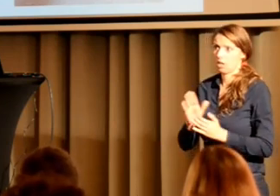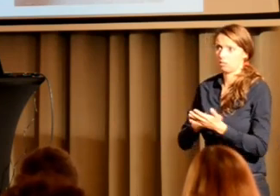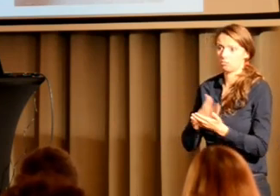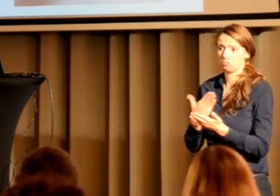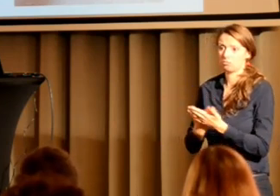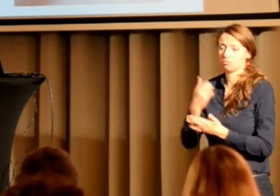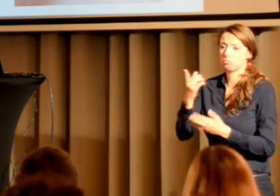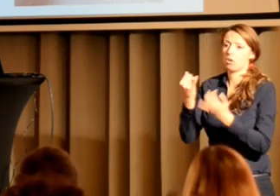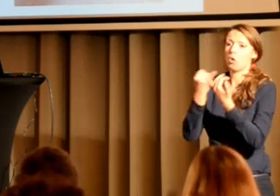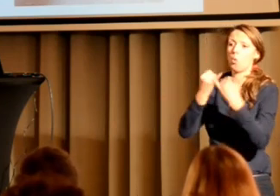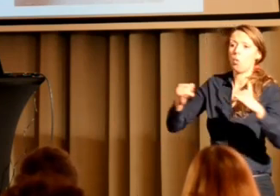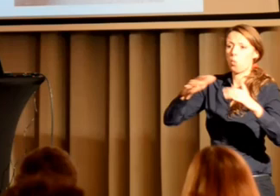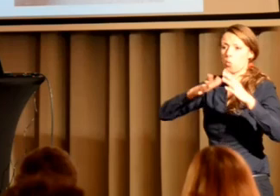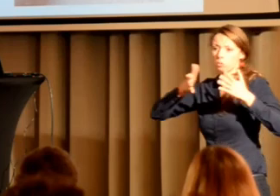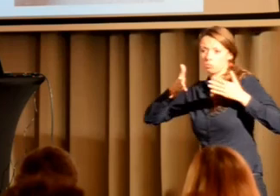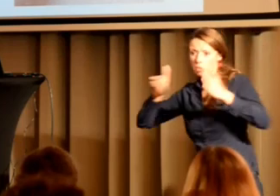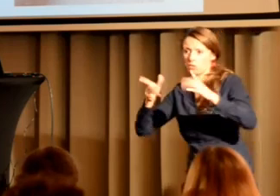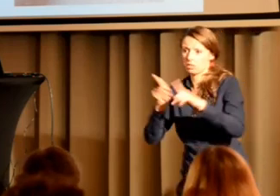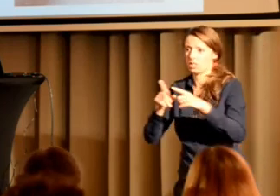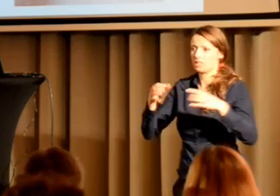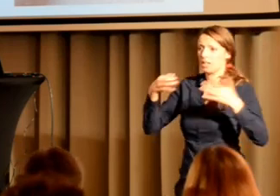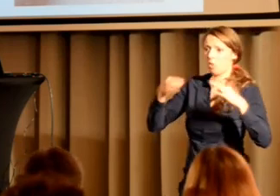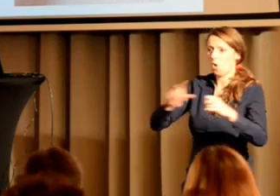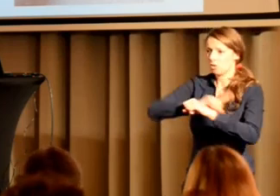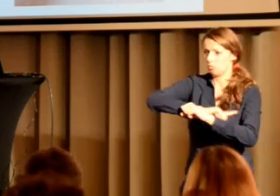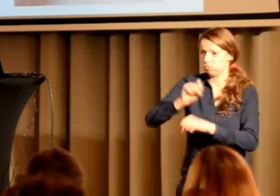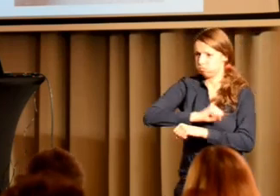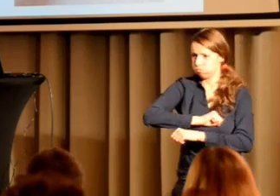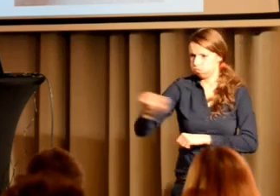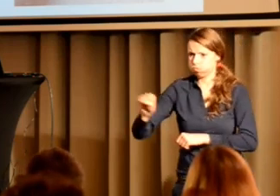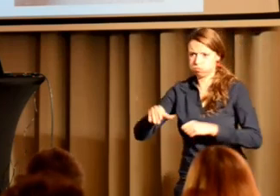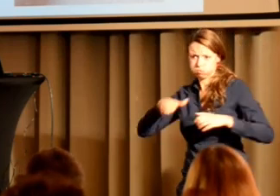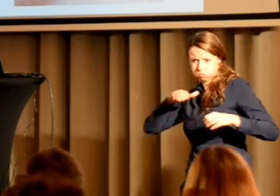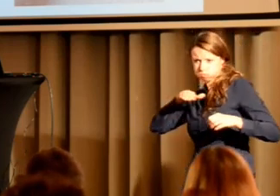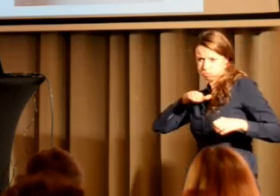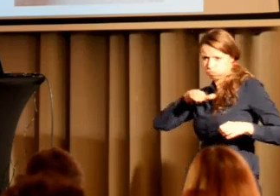coraz lepszą nawierzchnię, jeżdżą coraz szybciej, coraz większymi, coraz bardziej